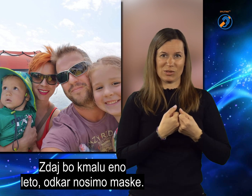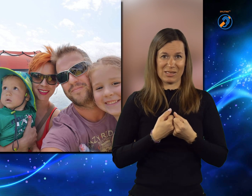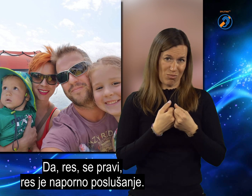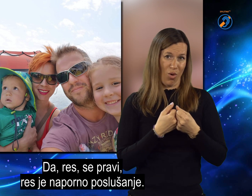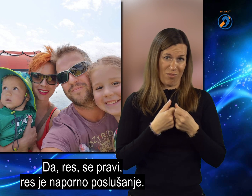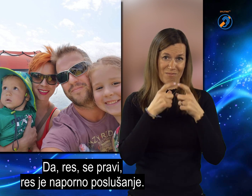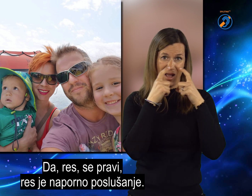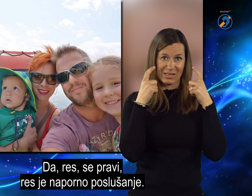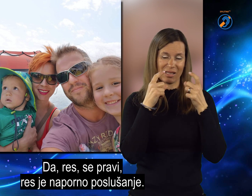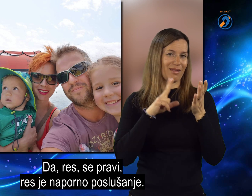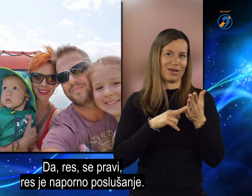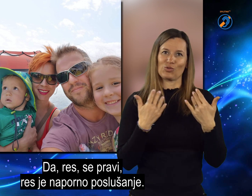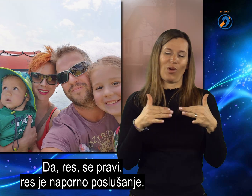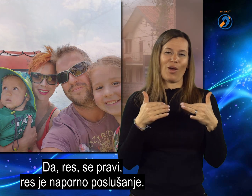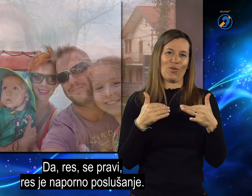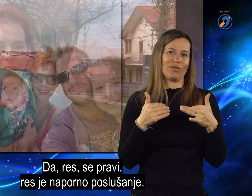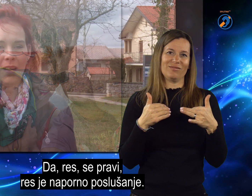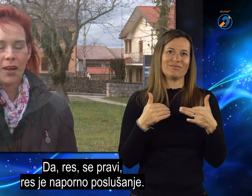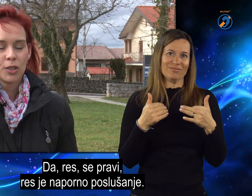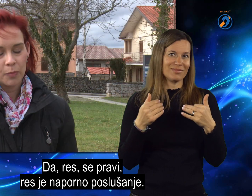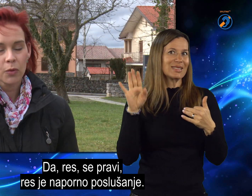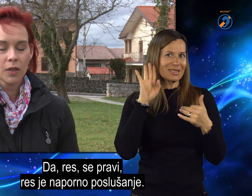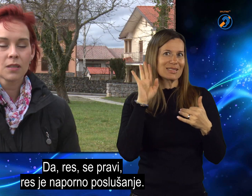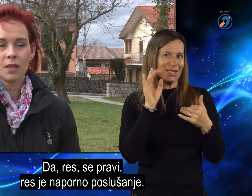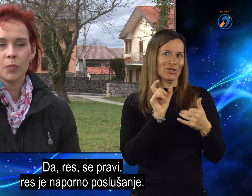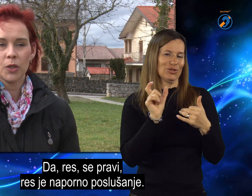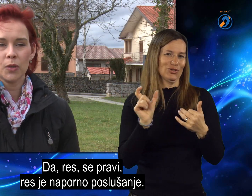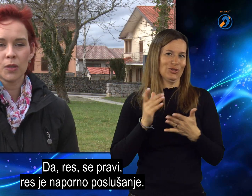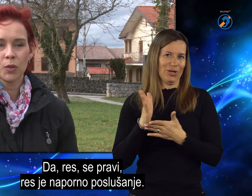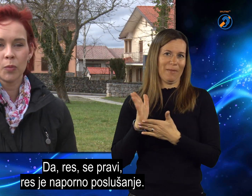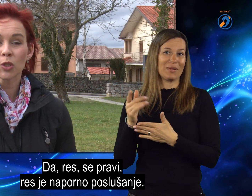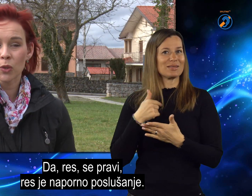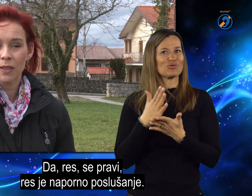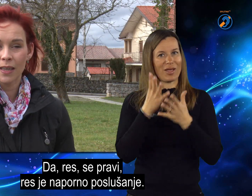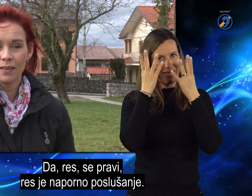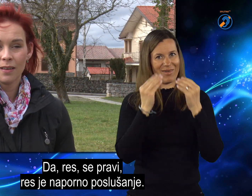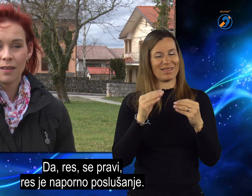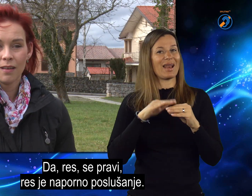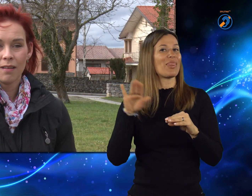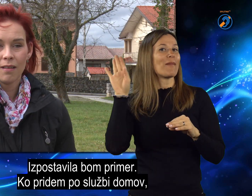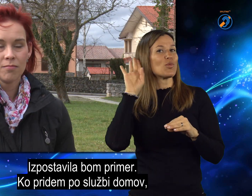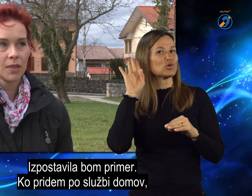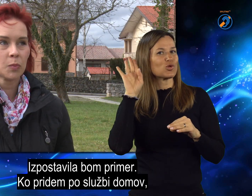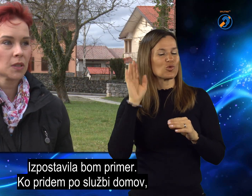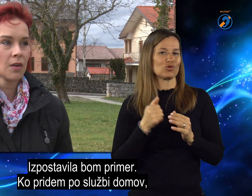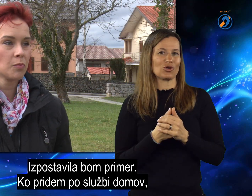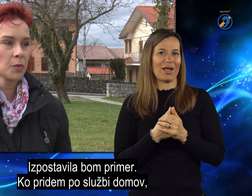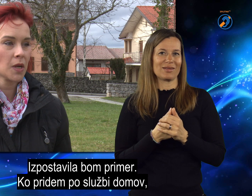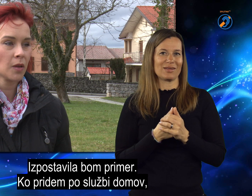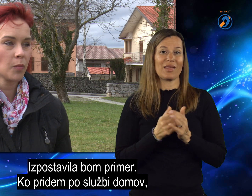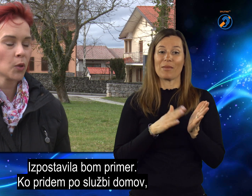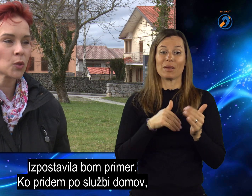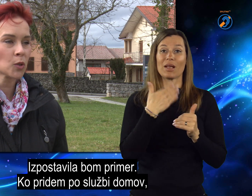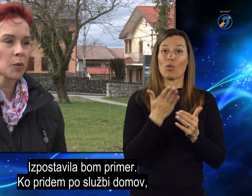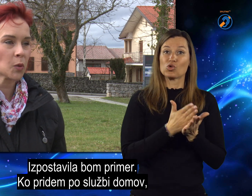maske, da res wow. Se pravi, res je naporno to poslušanje. Izpostavim